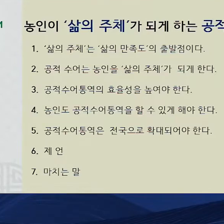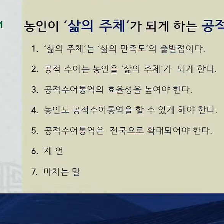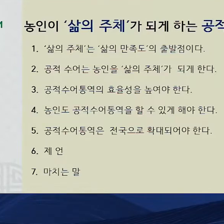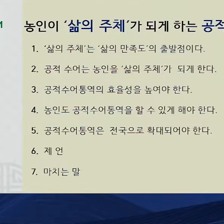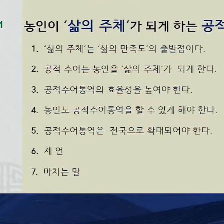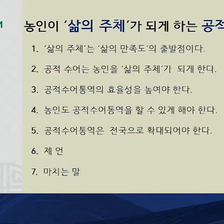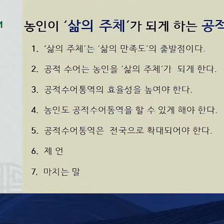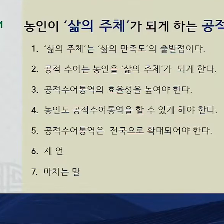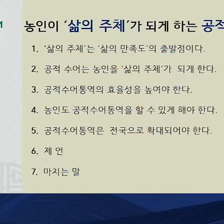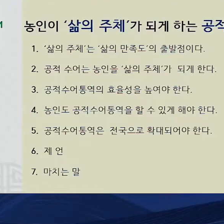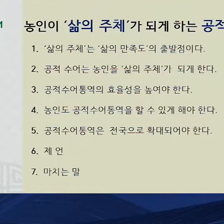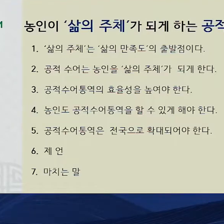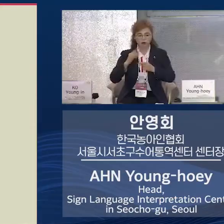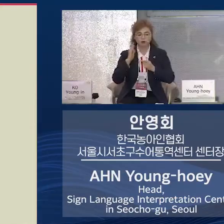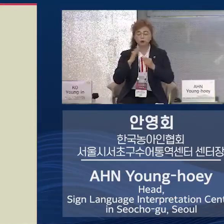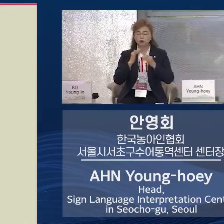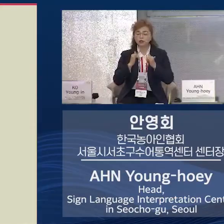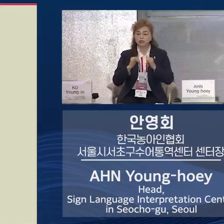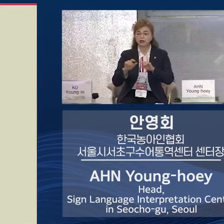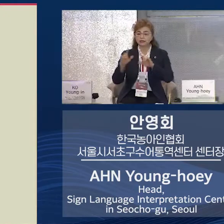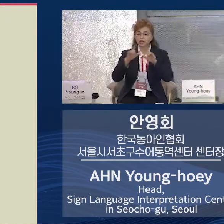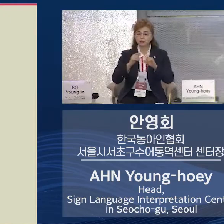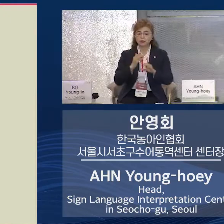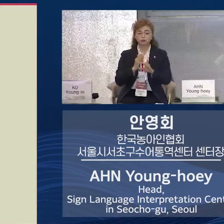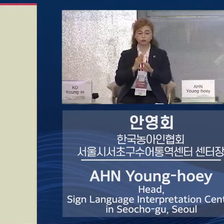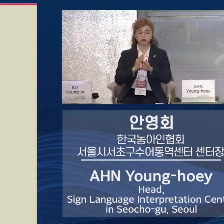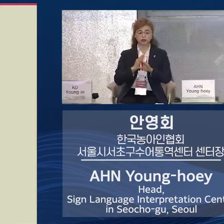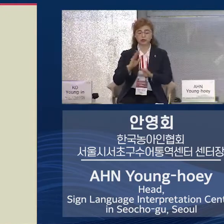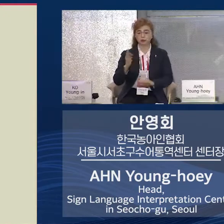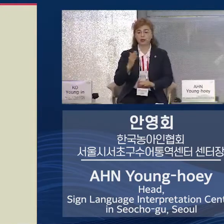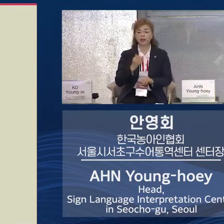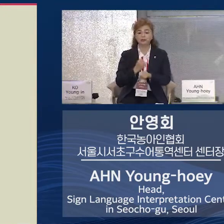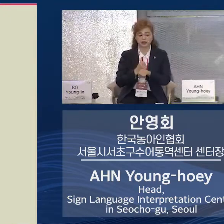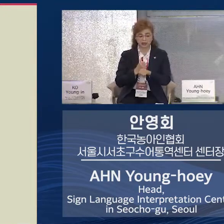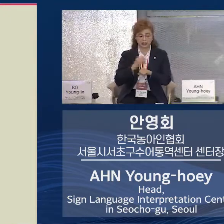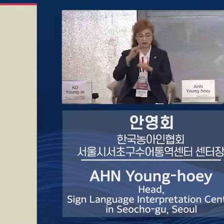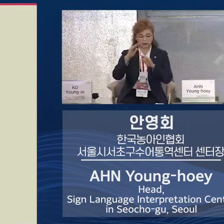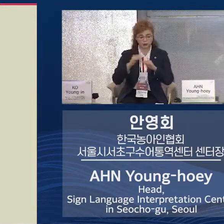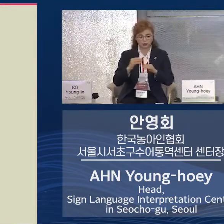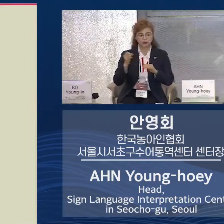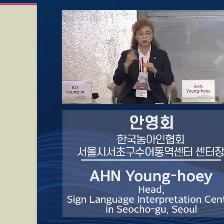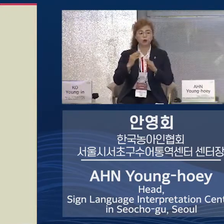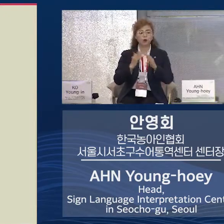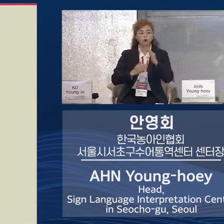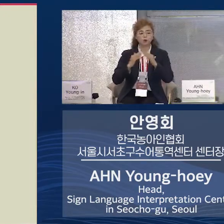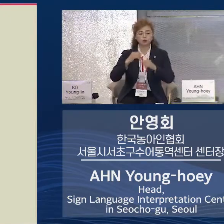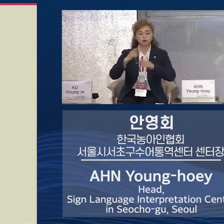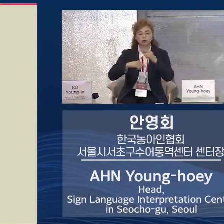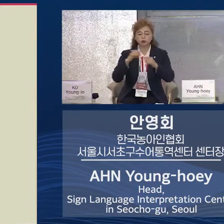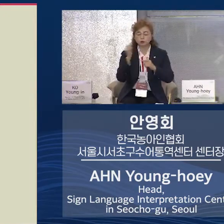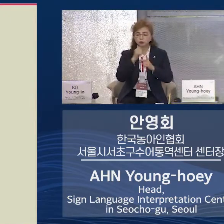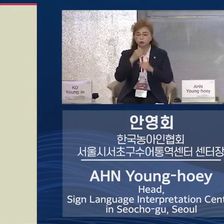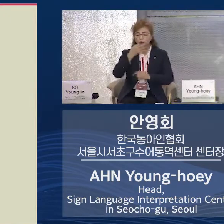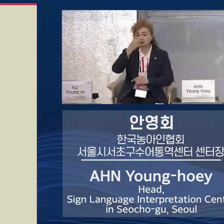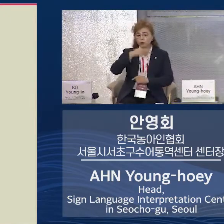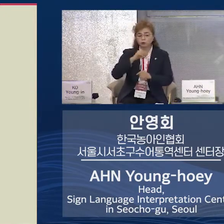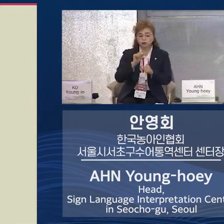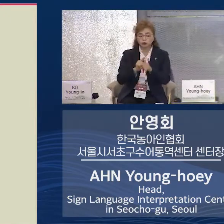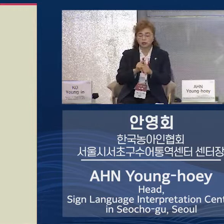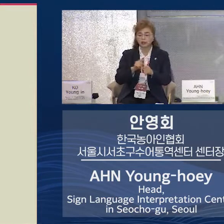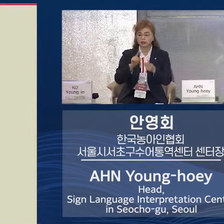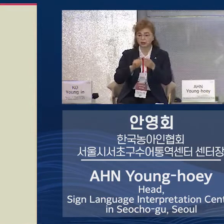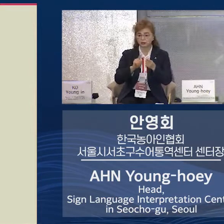추구점, 두 번째 공적 수어, 농인의 삶의 주체가 되게 한다. 내용과 또 공적 수어